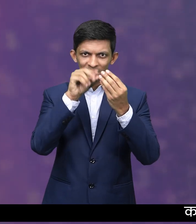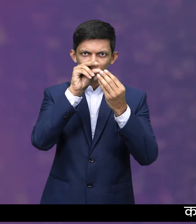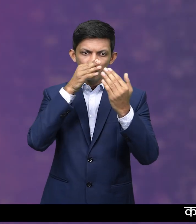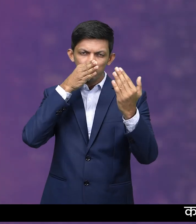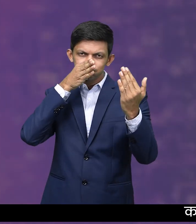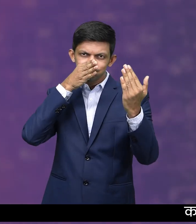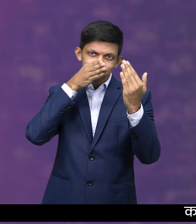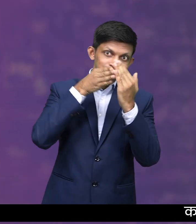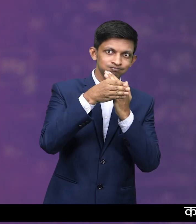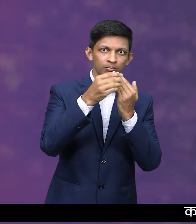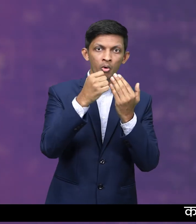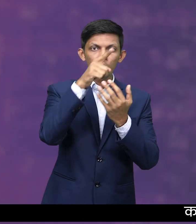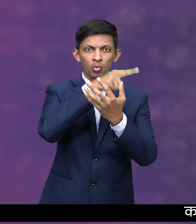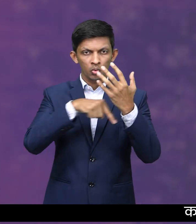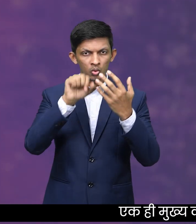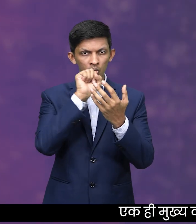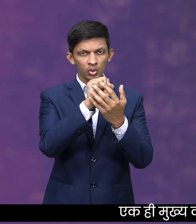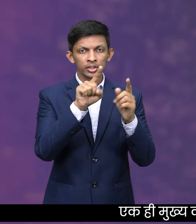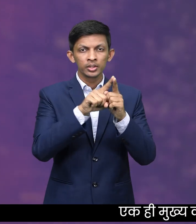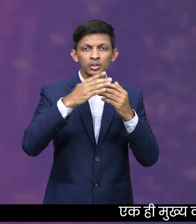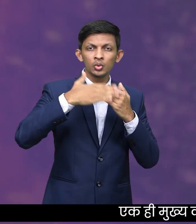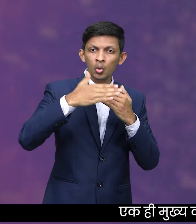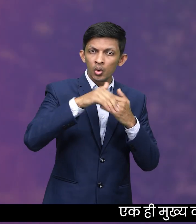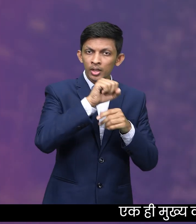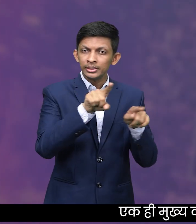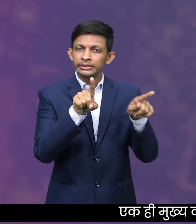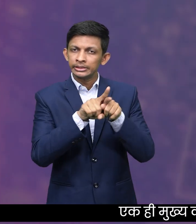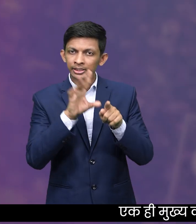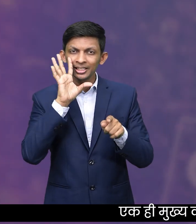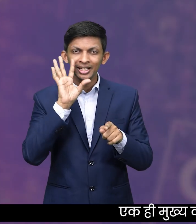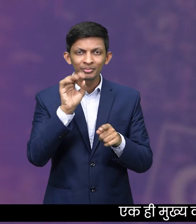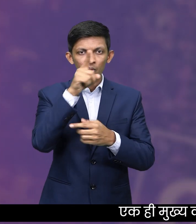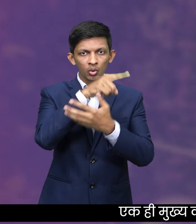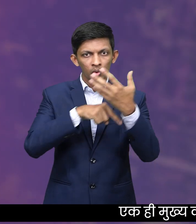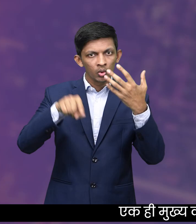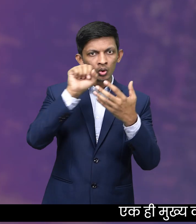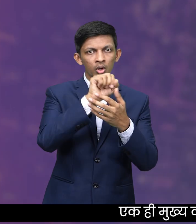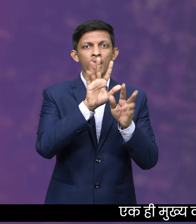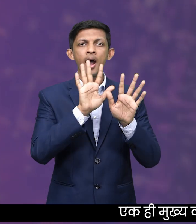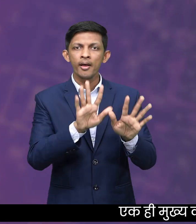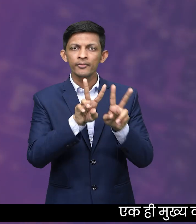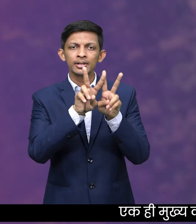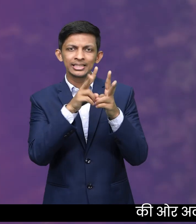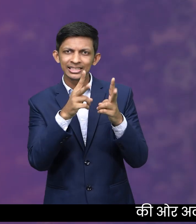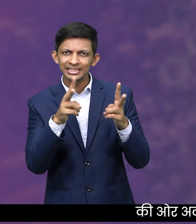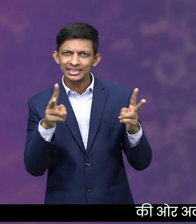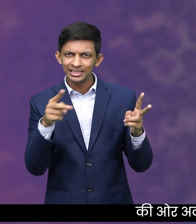कक्षाओं की प्रवेश शक्ति। एक ही मुख्य कोश से संबंधित कक्षाओं में नाभिक की